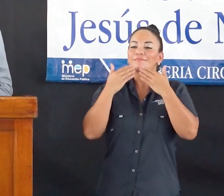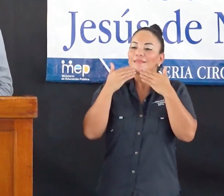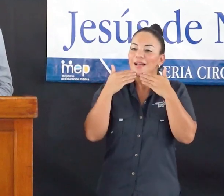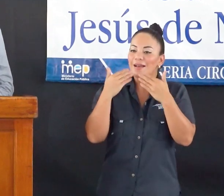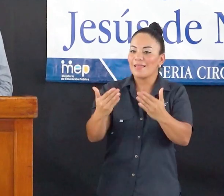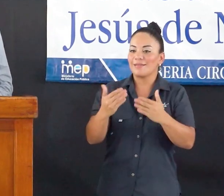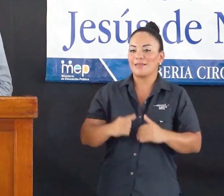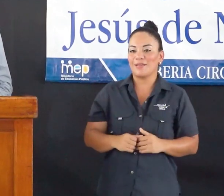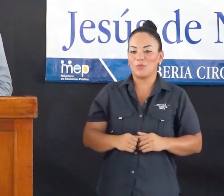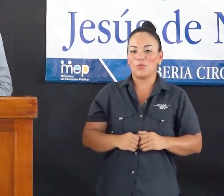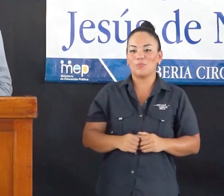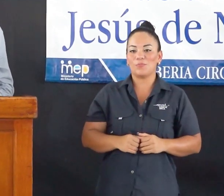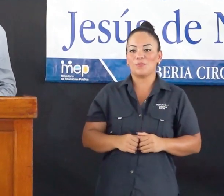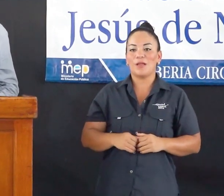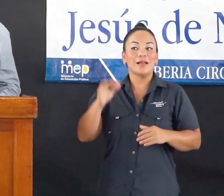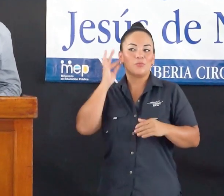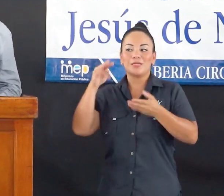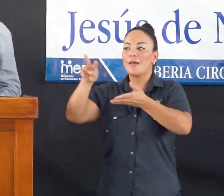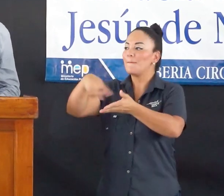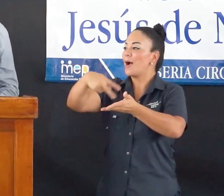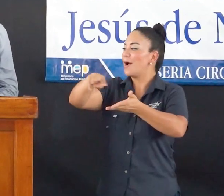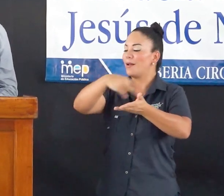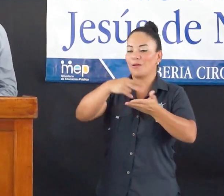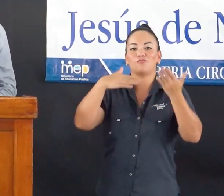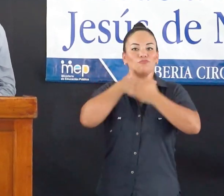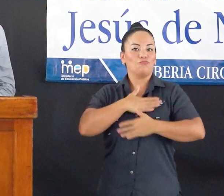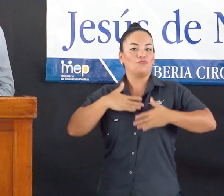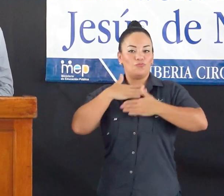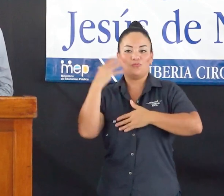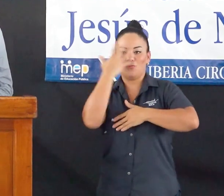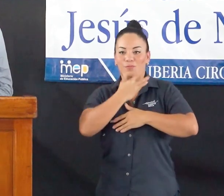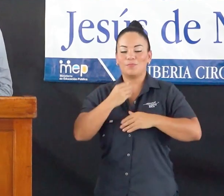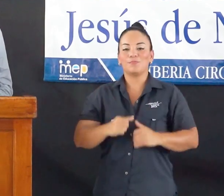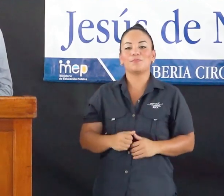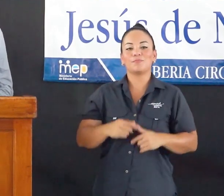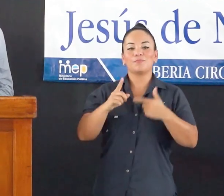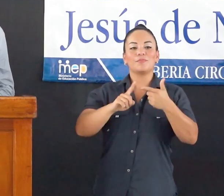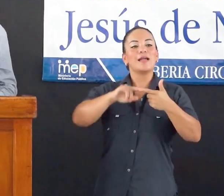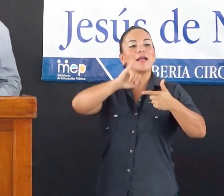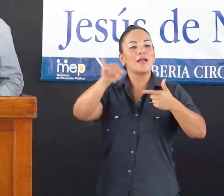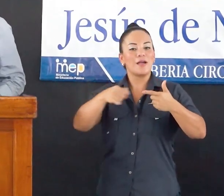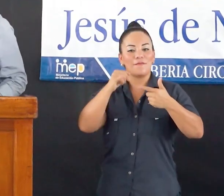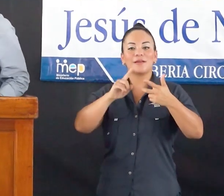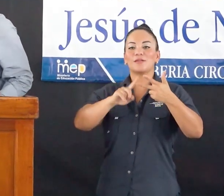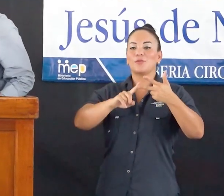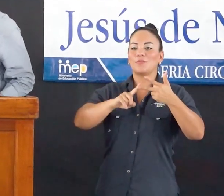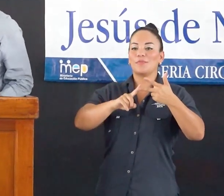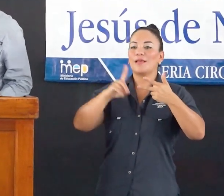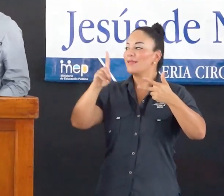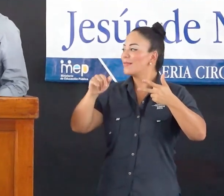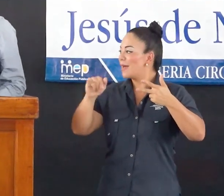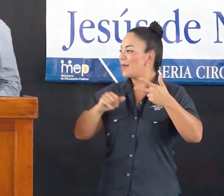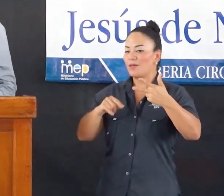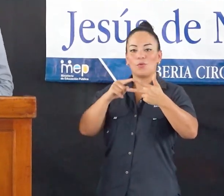agradeciéndole a las bailarinas que nos deleitaron, a don Jefferson y a doña Day.